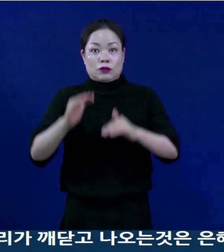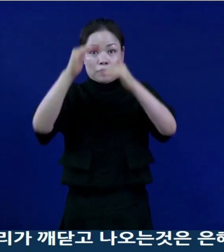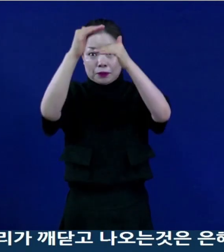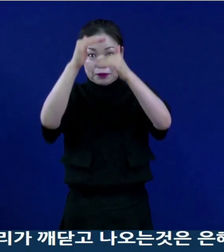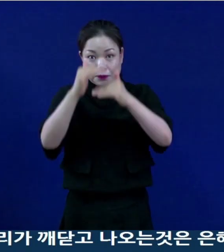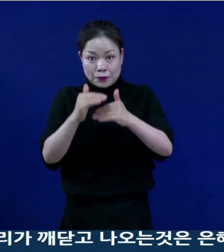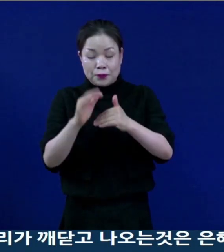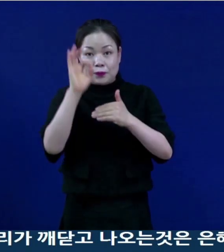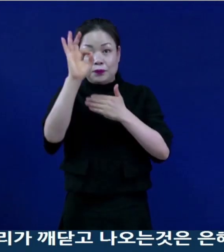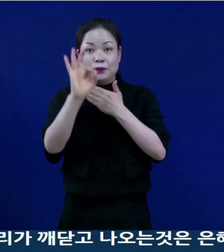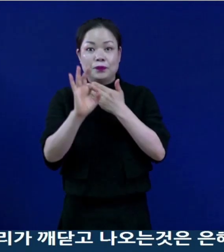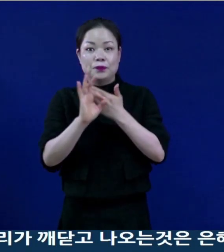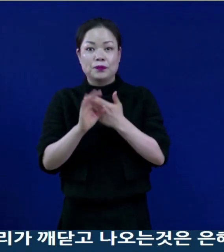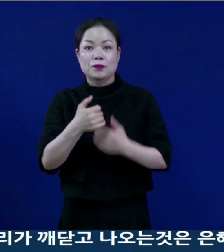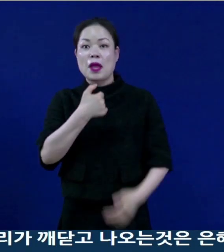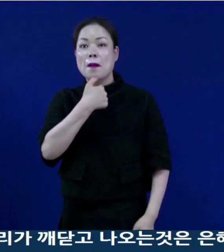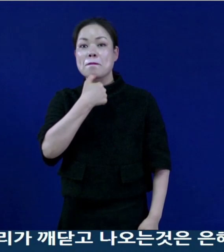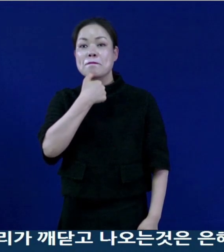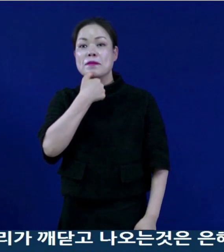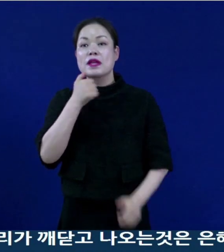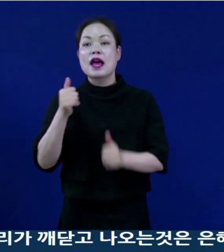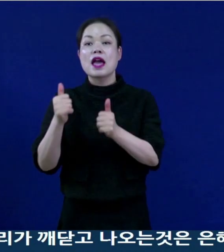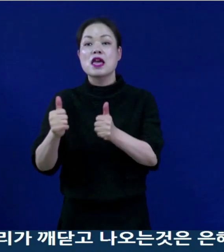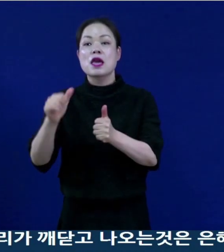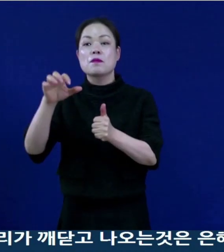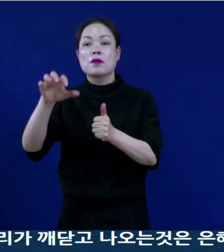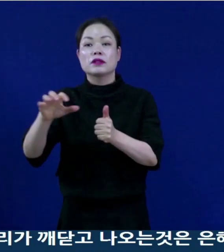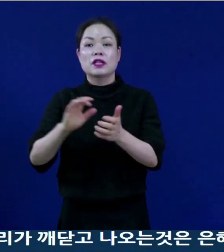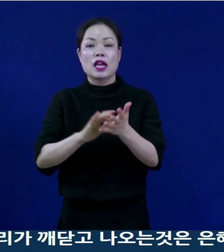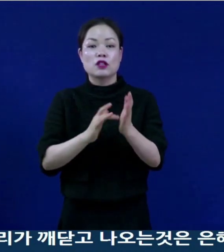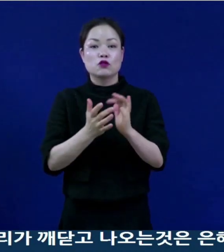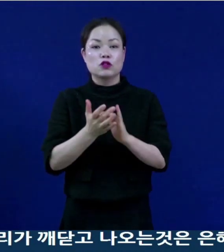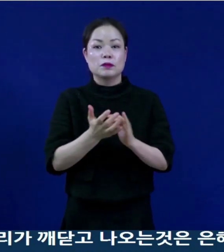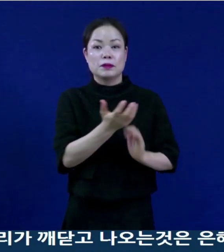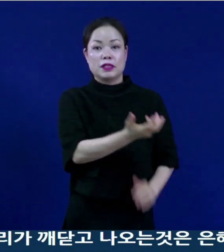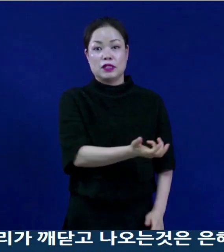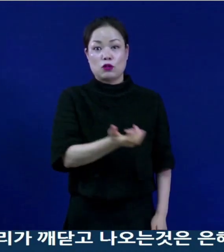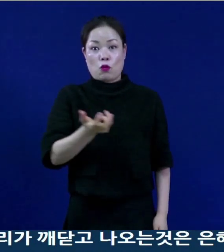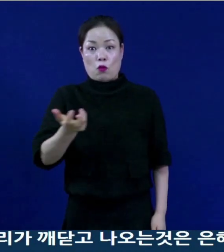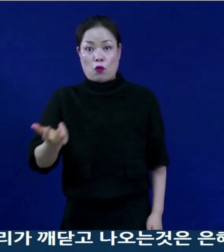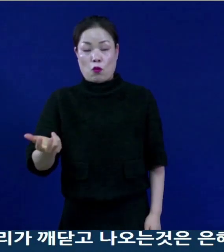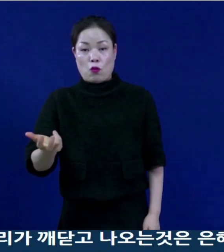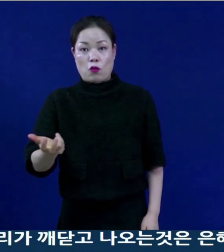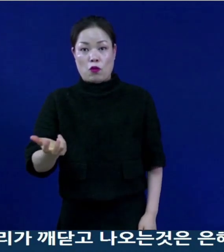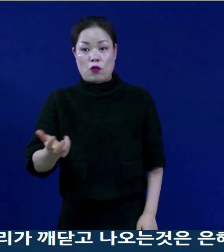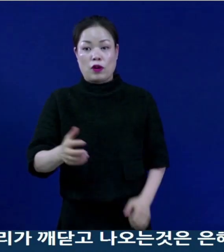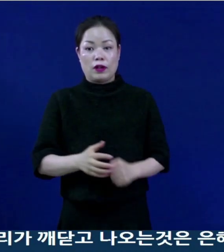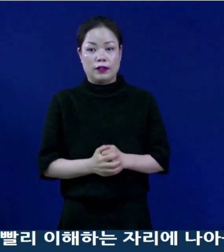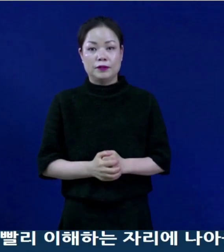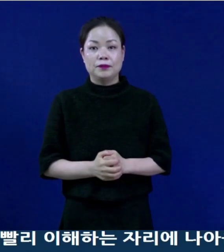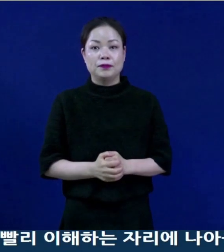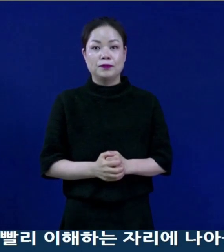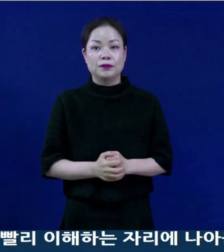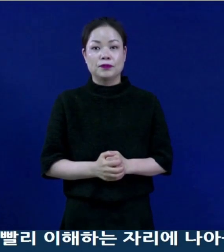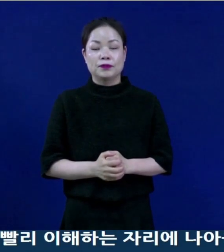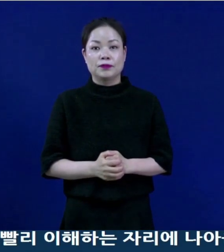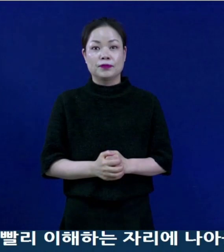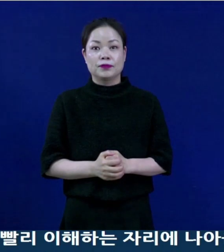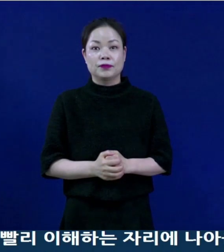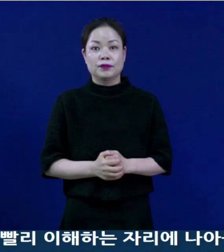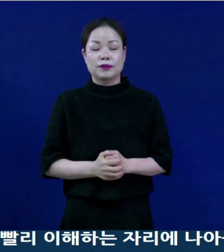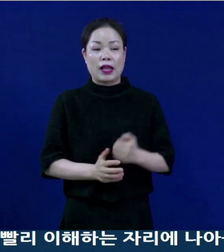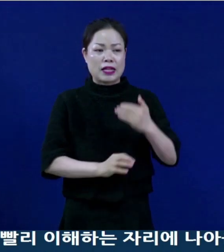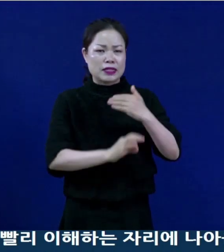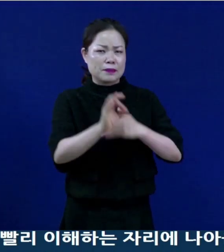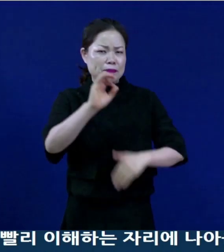되면 빌라도의 법정으로 예수님이 이동이 됩니다. 이관된다 그러나요?